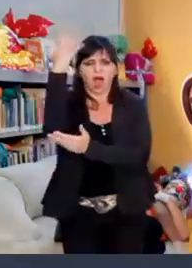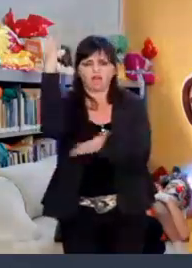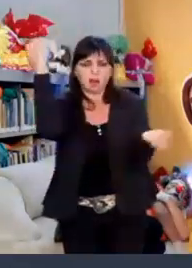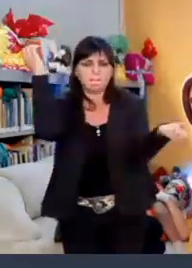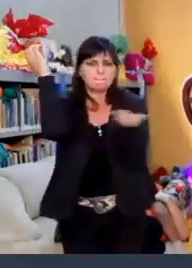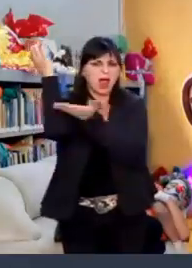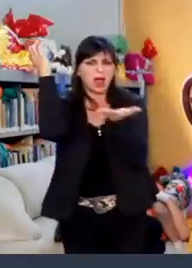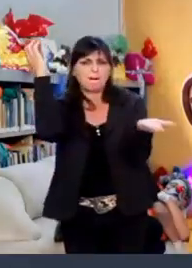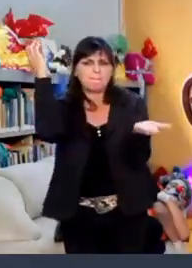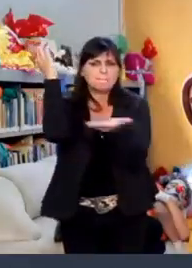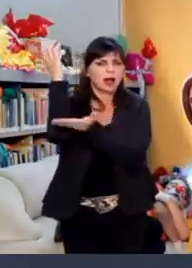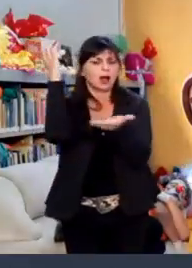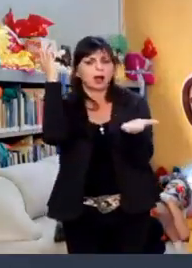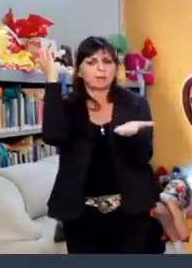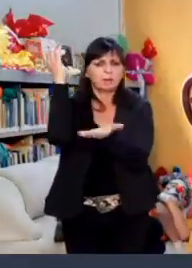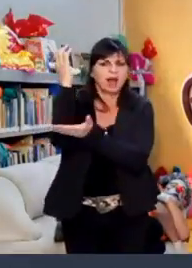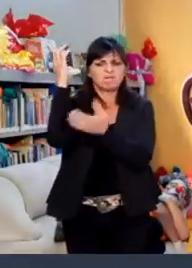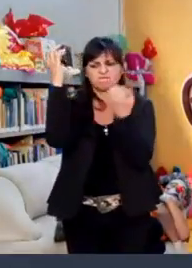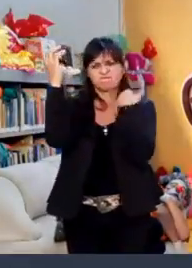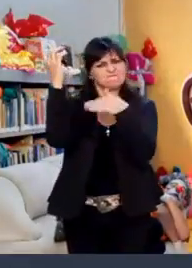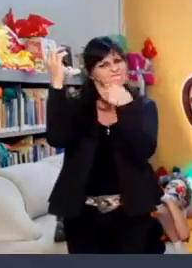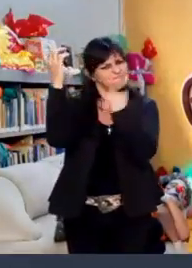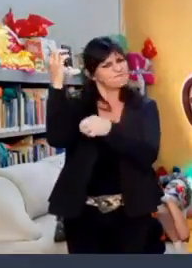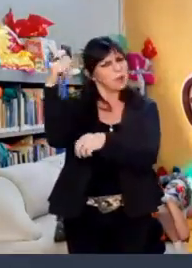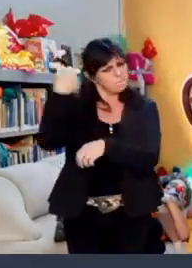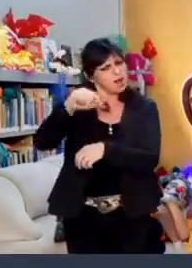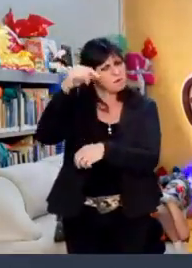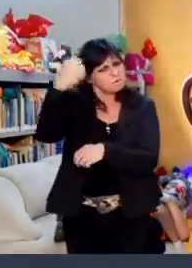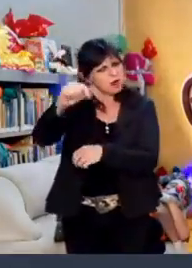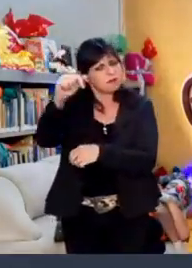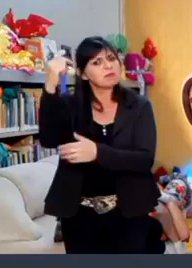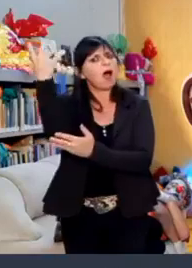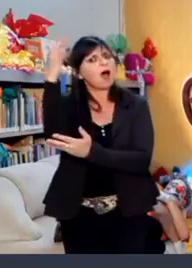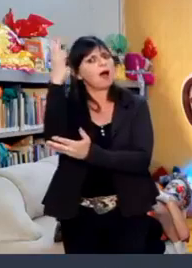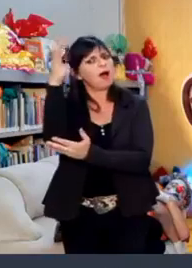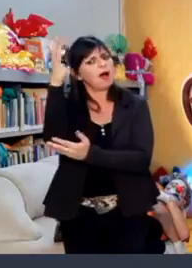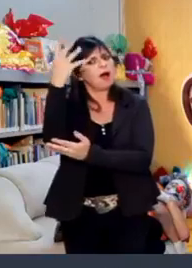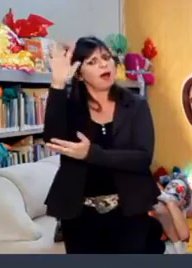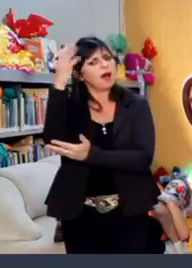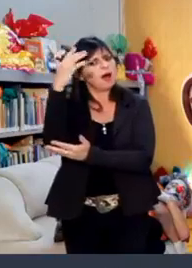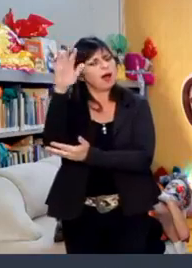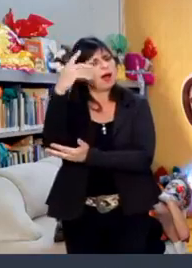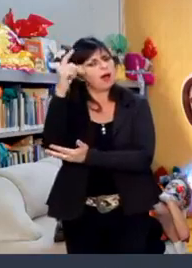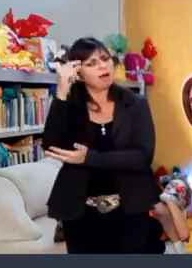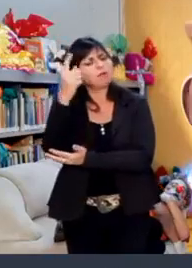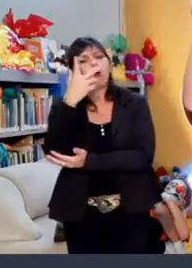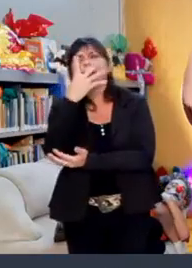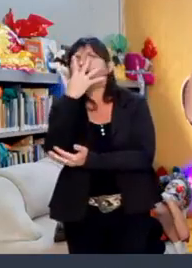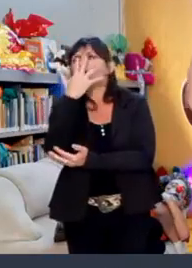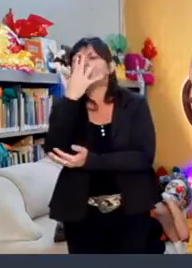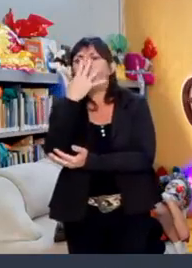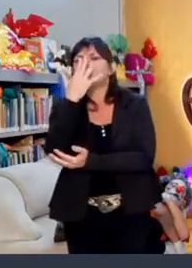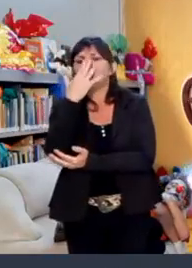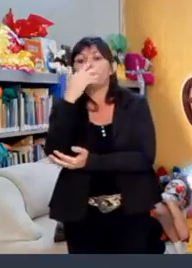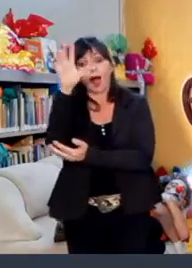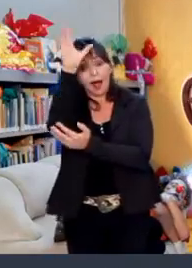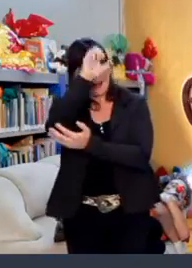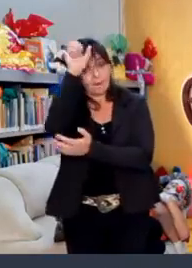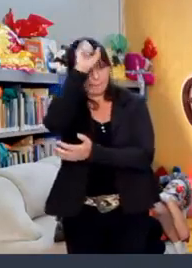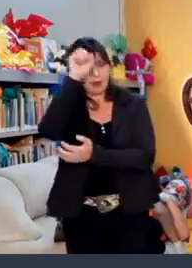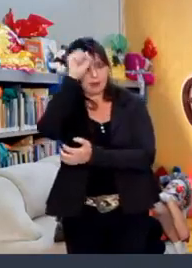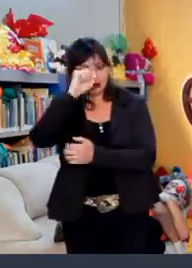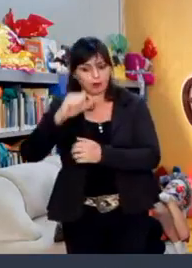o conhecimento dele, o que ele imaginava, o que ele conhecia, o que tinham passado para ele através das